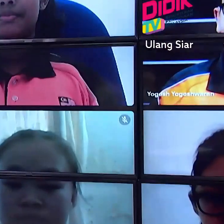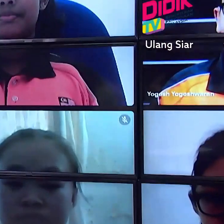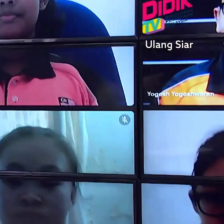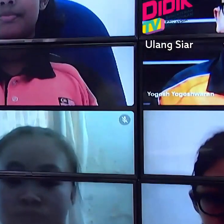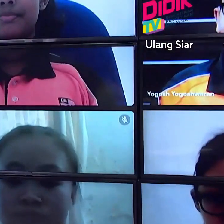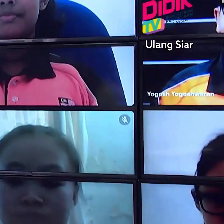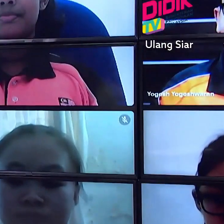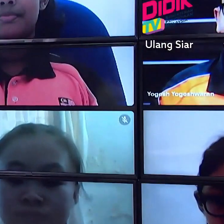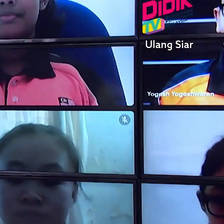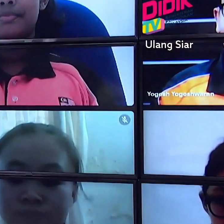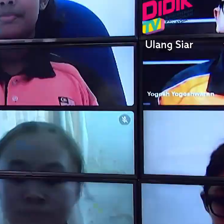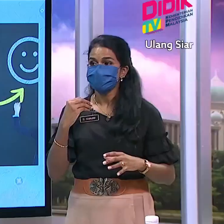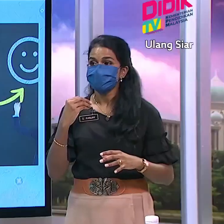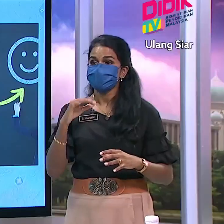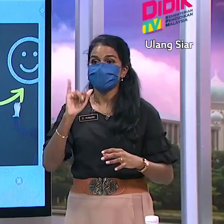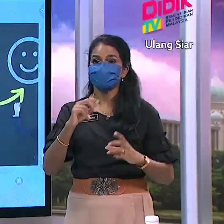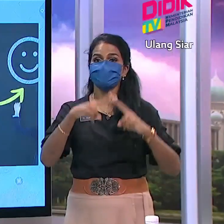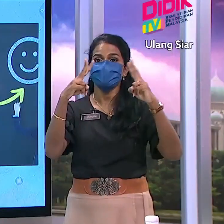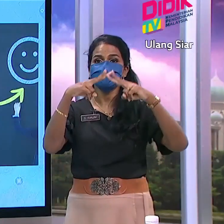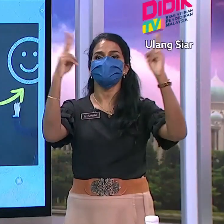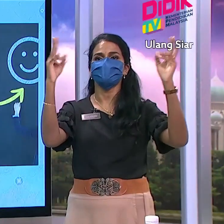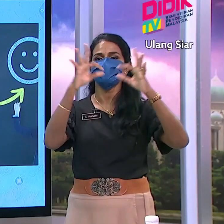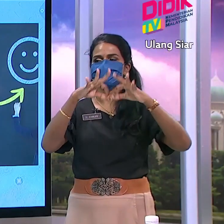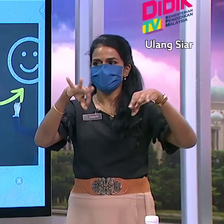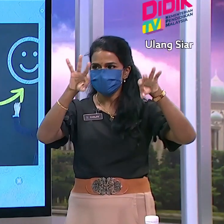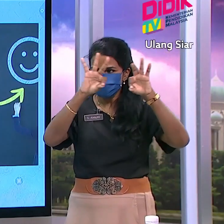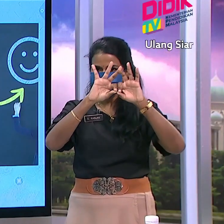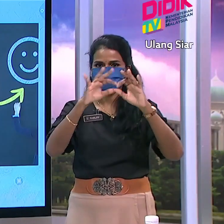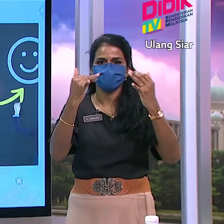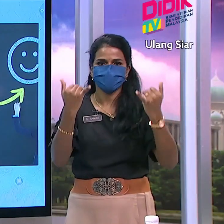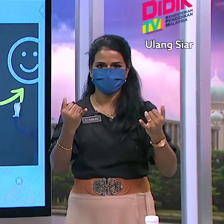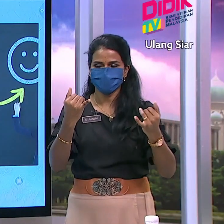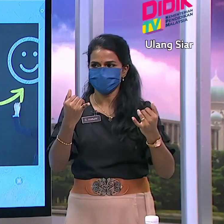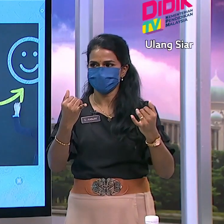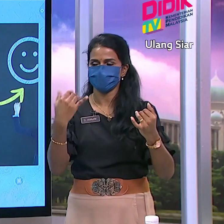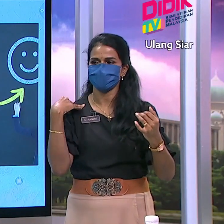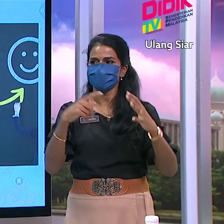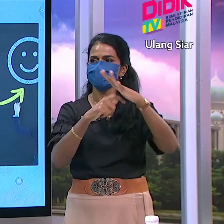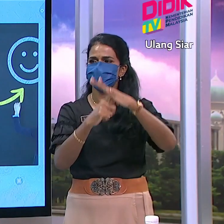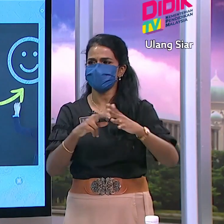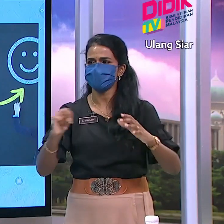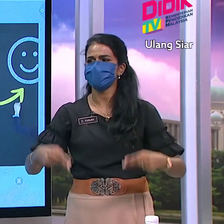positif. Dan yang sangat-sangat penting sekarang adalah tekanan